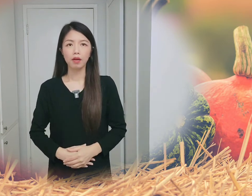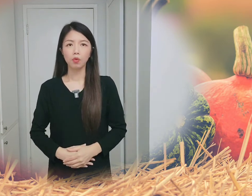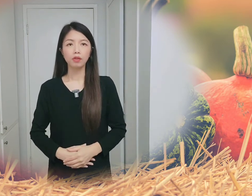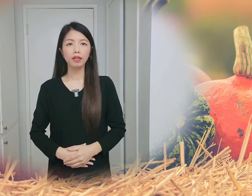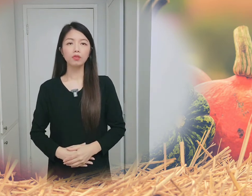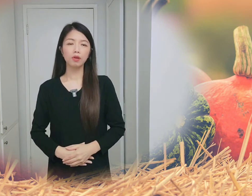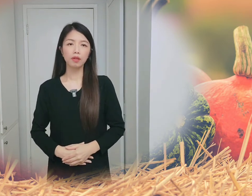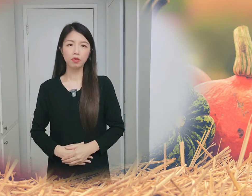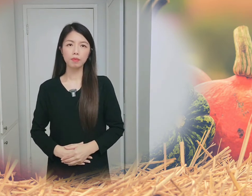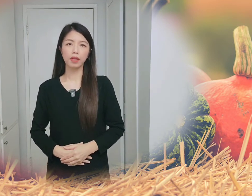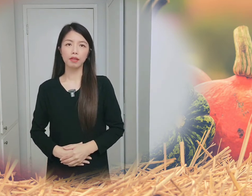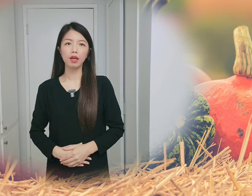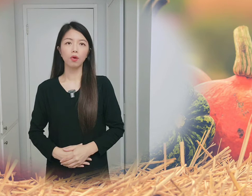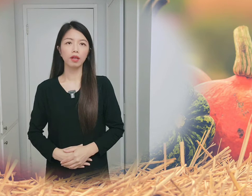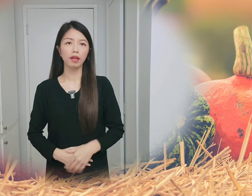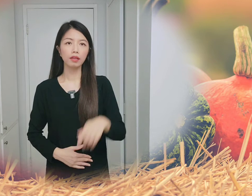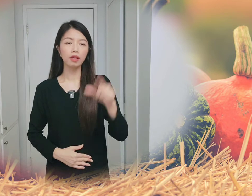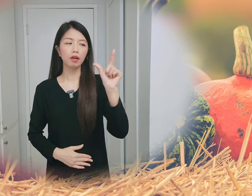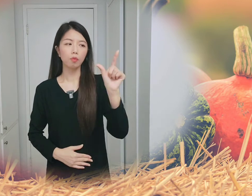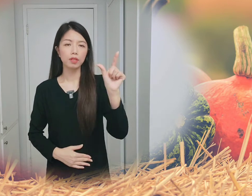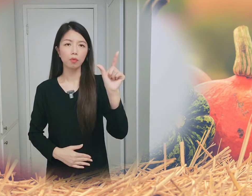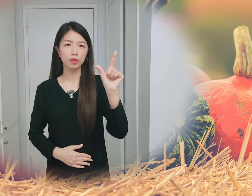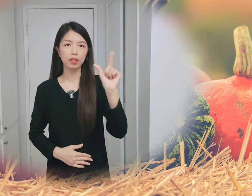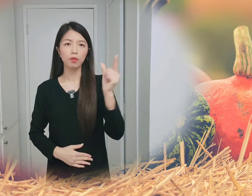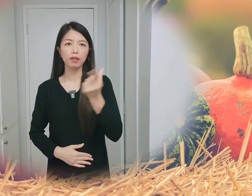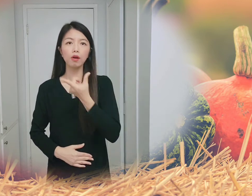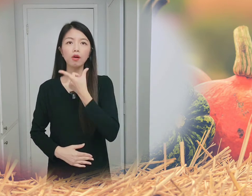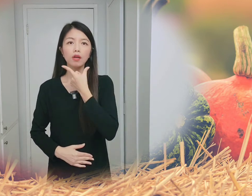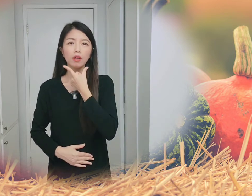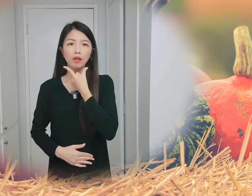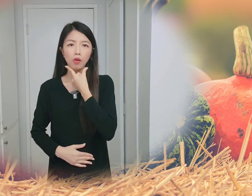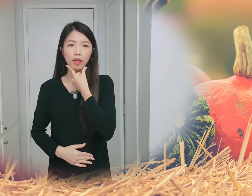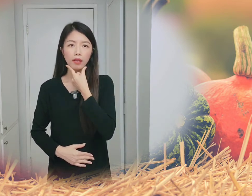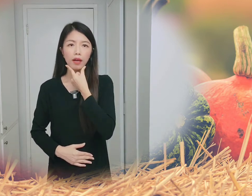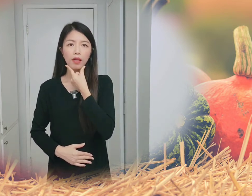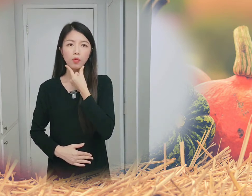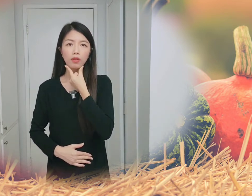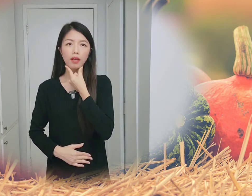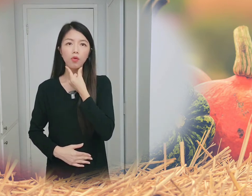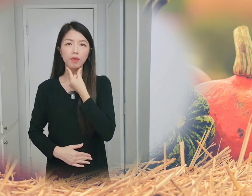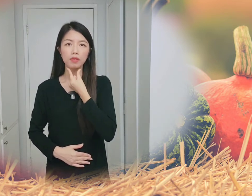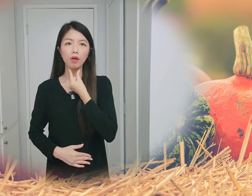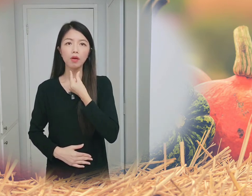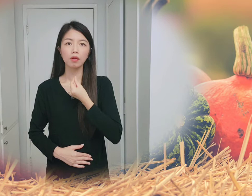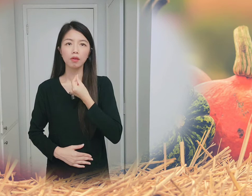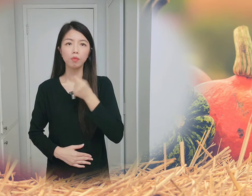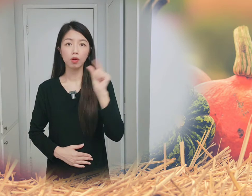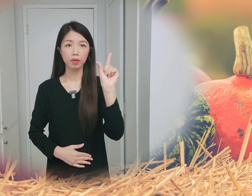바라라. 원하다 수어를 해주시면 되는데 원하다는 엄지검지를 이용해서 턱에 댔다가 손을